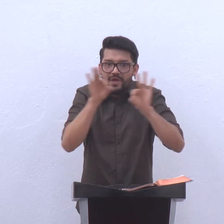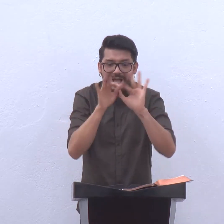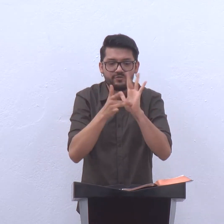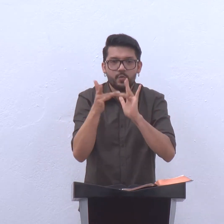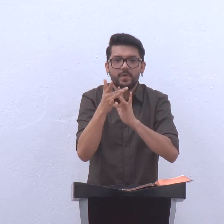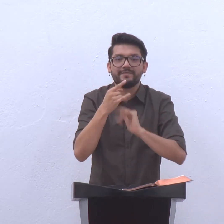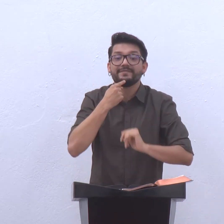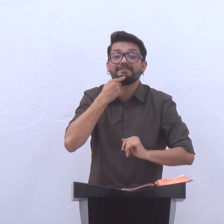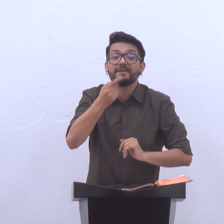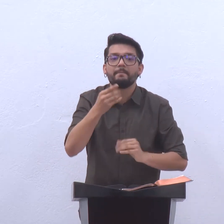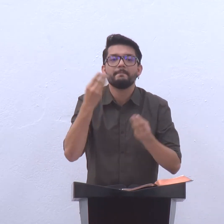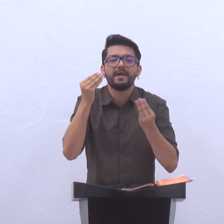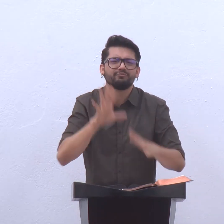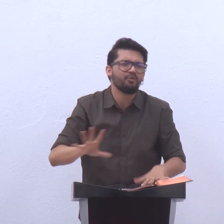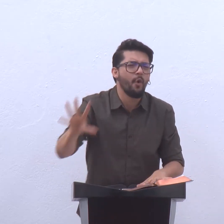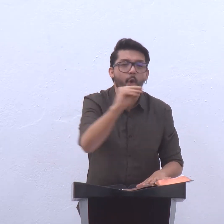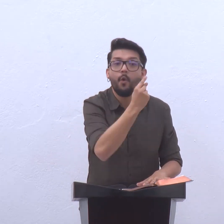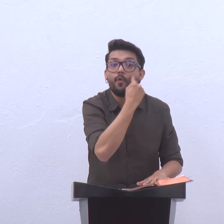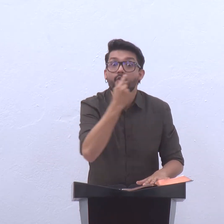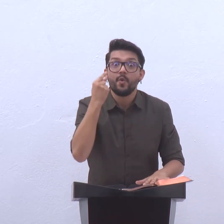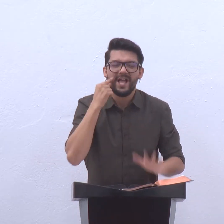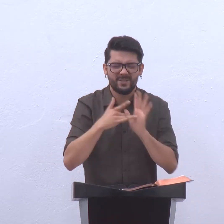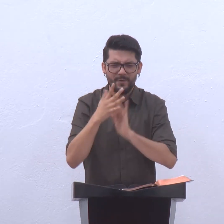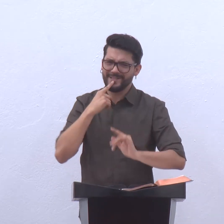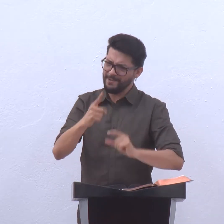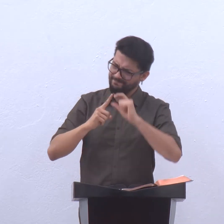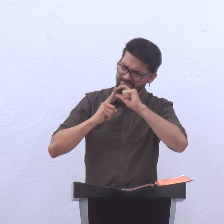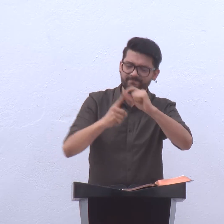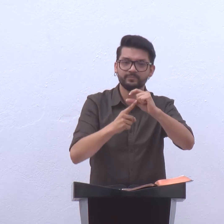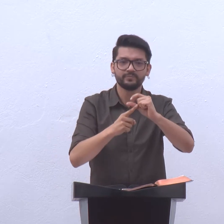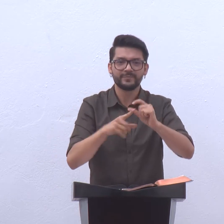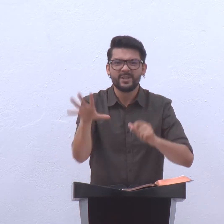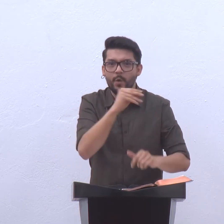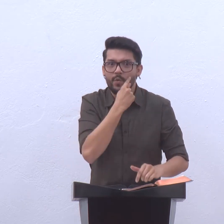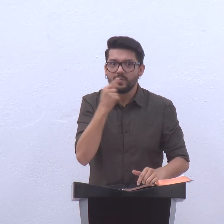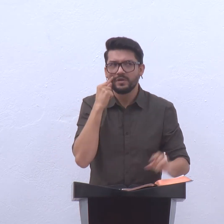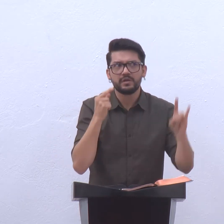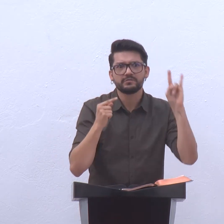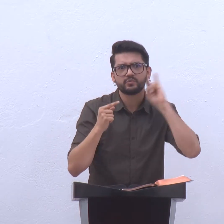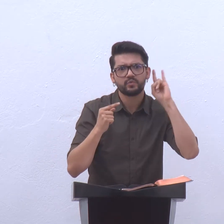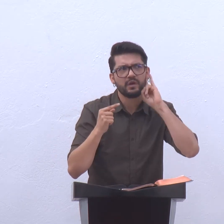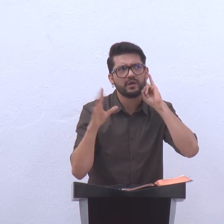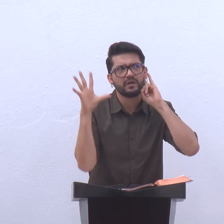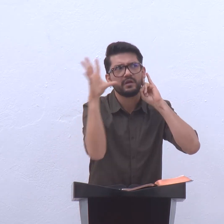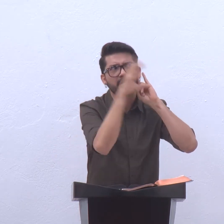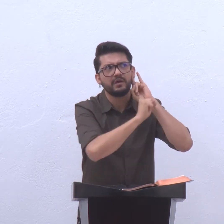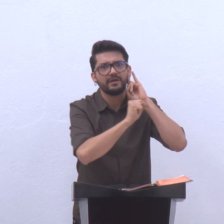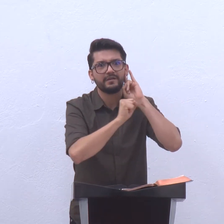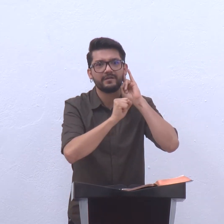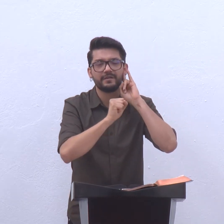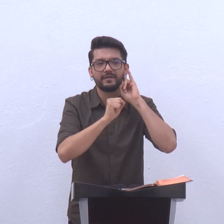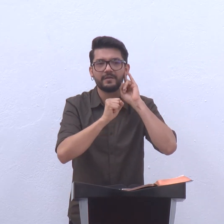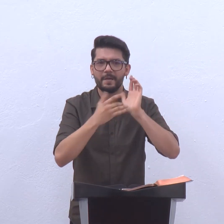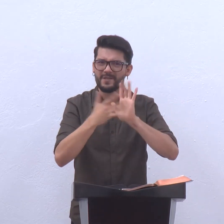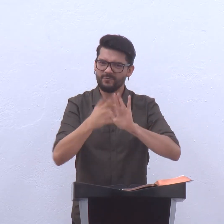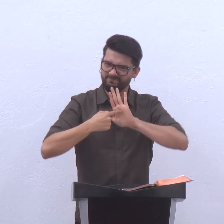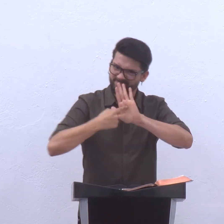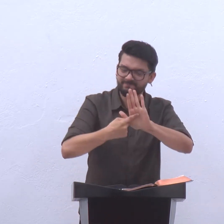Y este es el lugar perfecto y el momento perfecto para que todo el pueblo de Israel entendiera que Él era esa